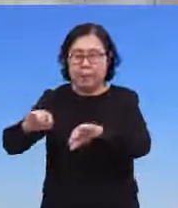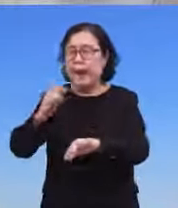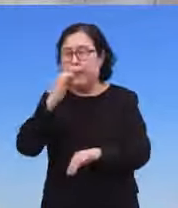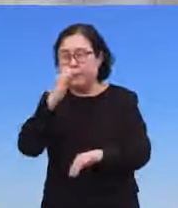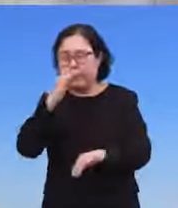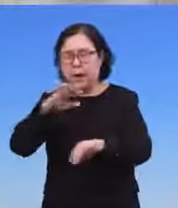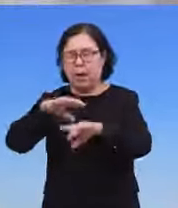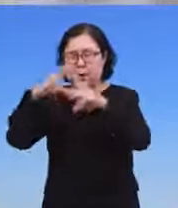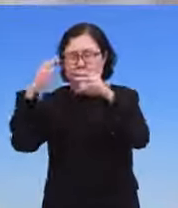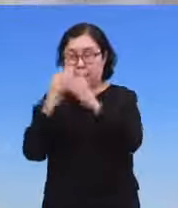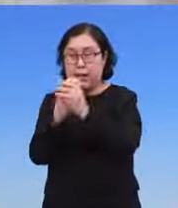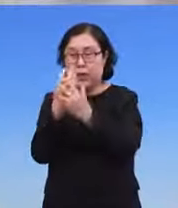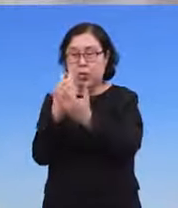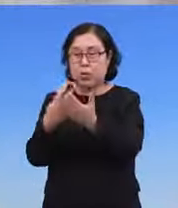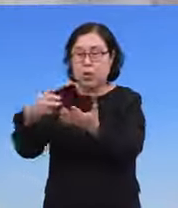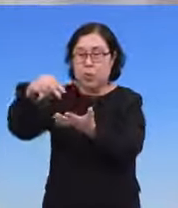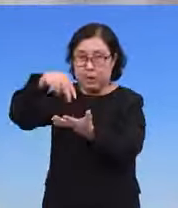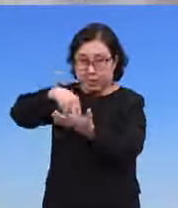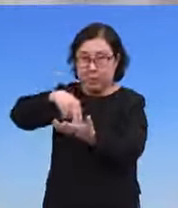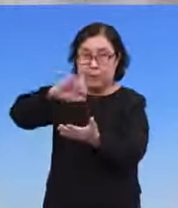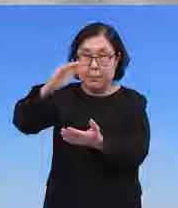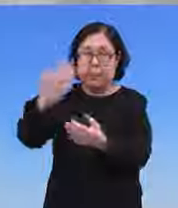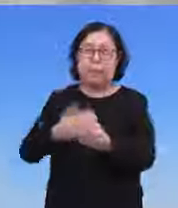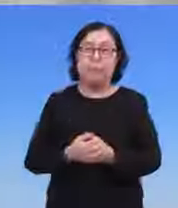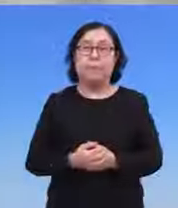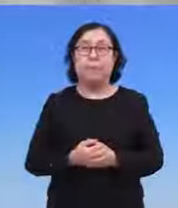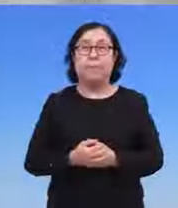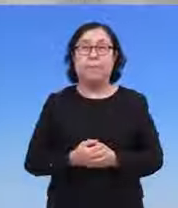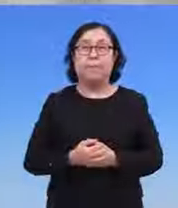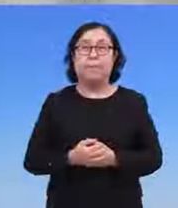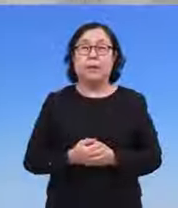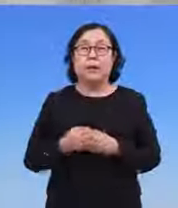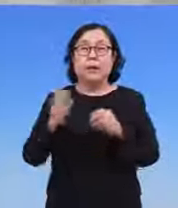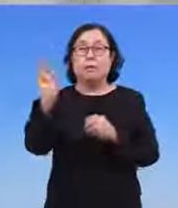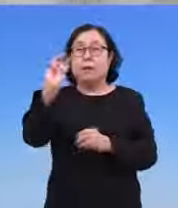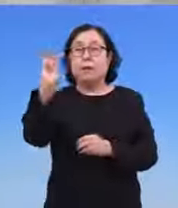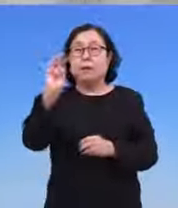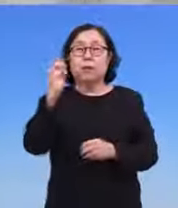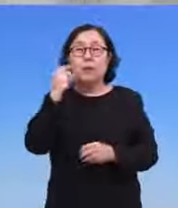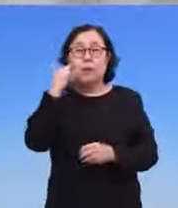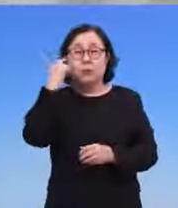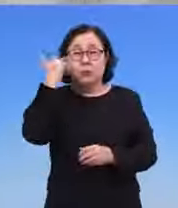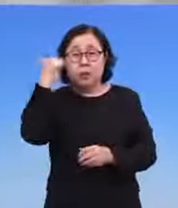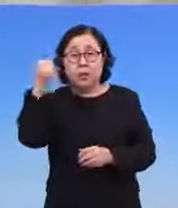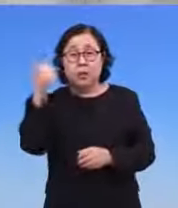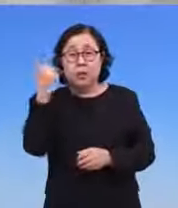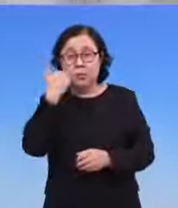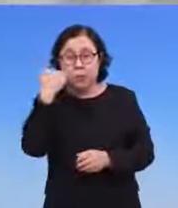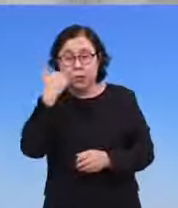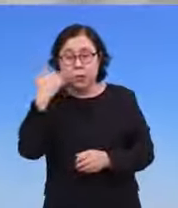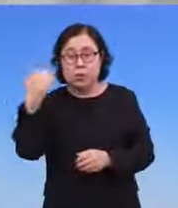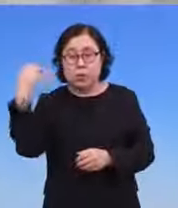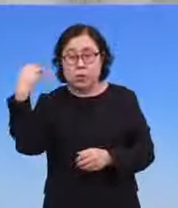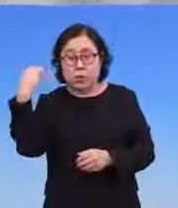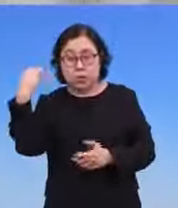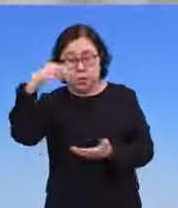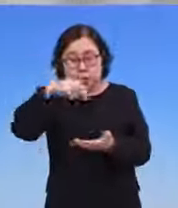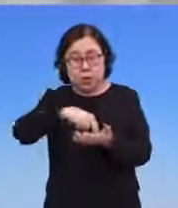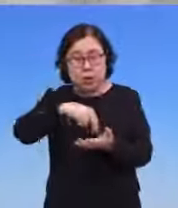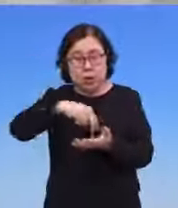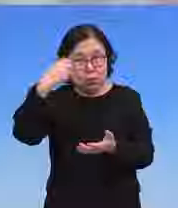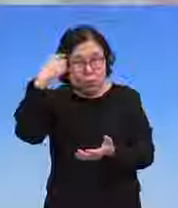완전한 독립입니다. 그러면 30명의 담임 목사님을 누구를 세울 것이냐?